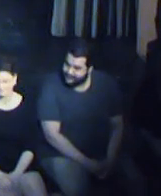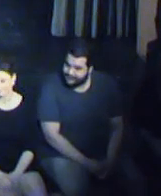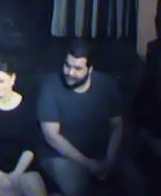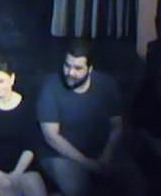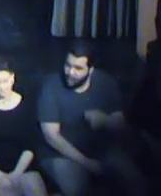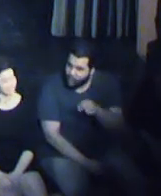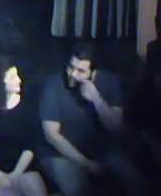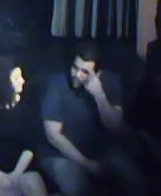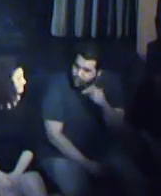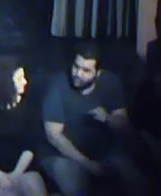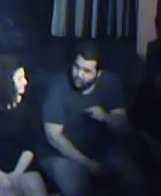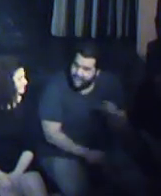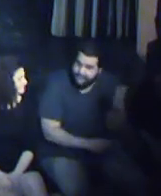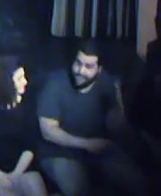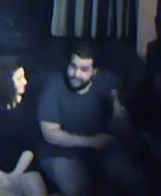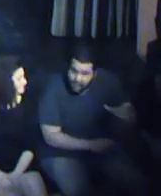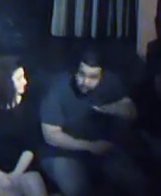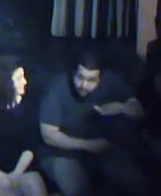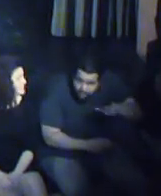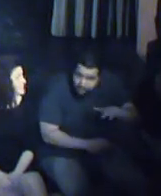Tú sabes dónde está ese espejo escondido,